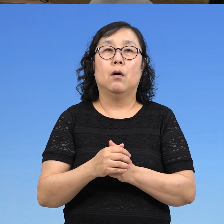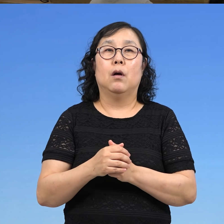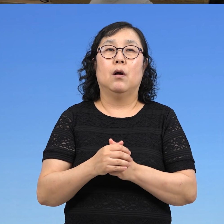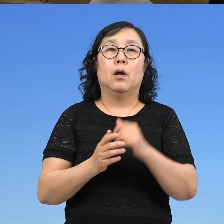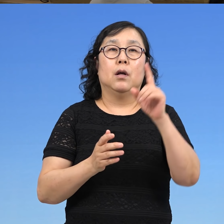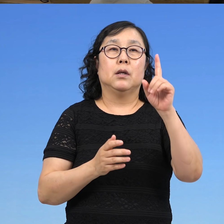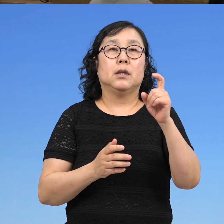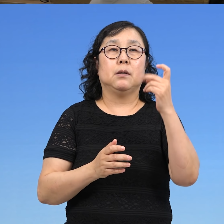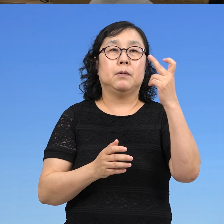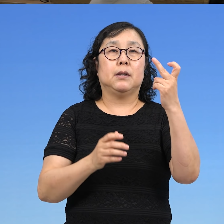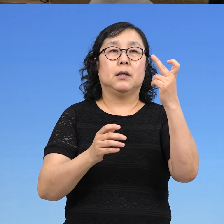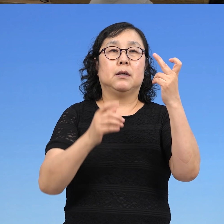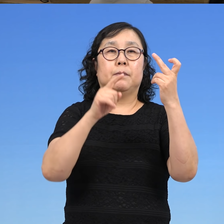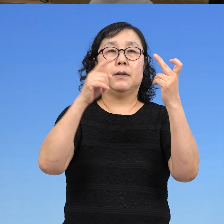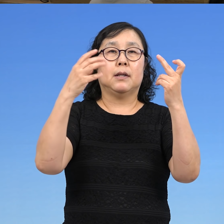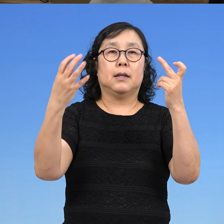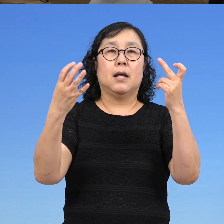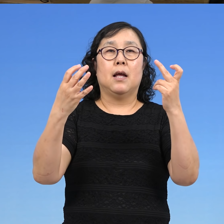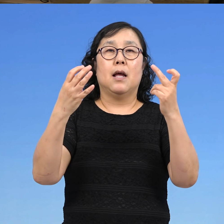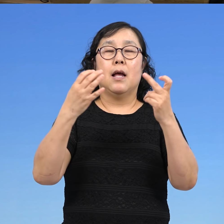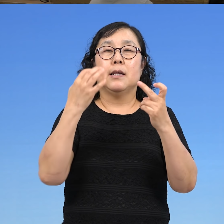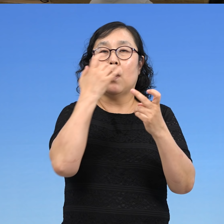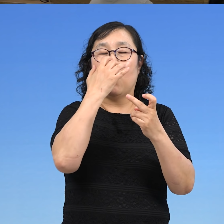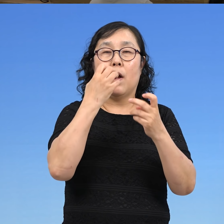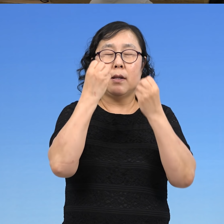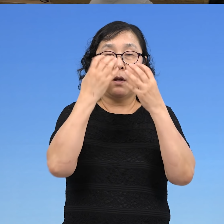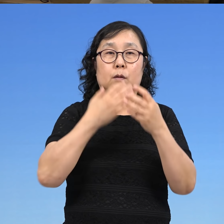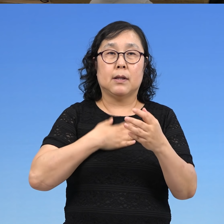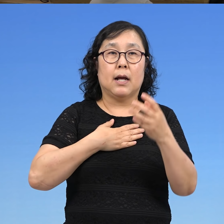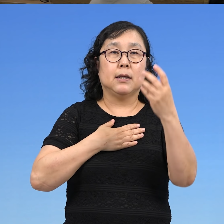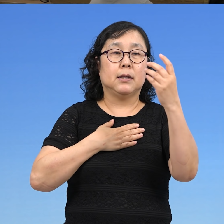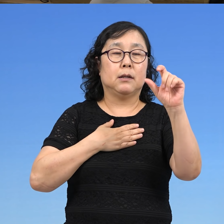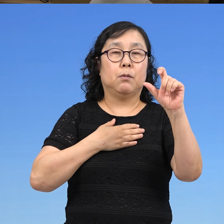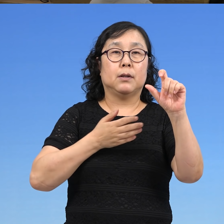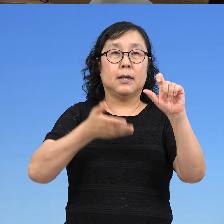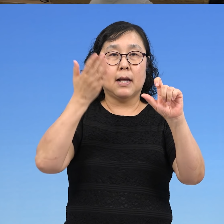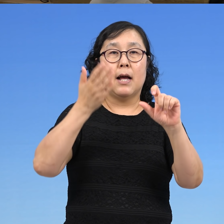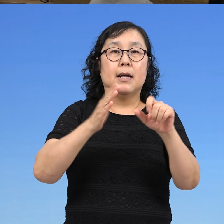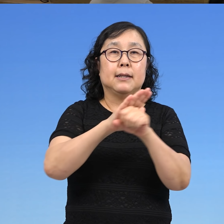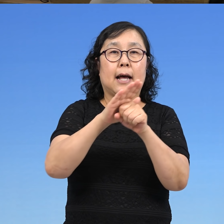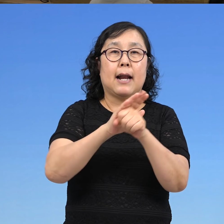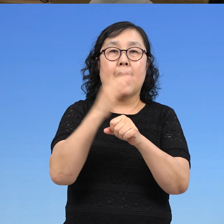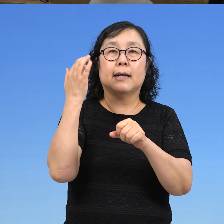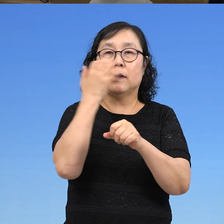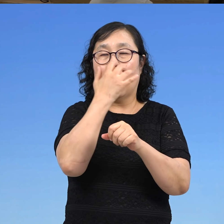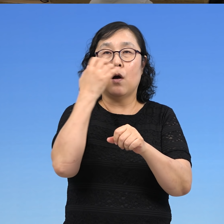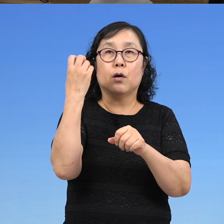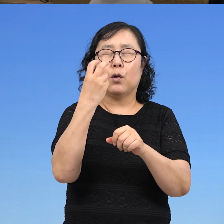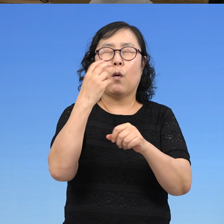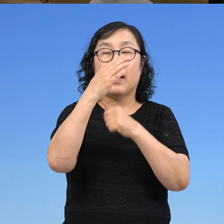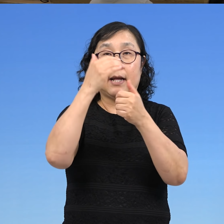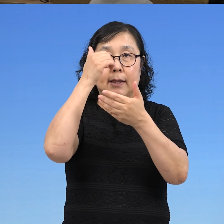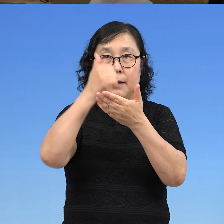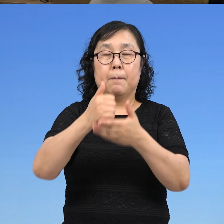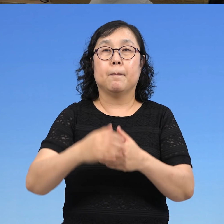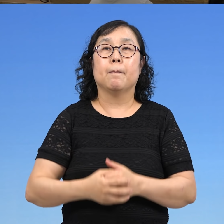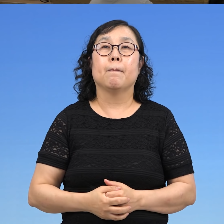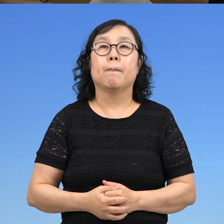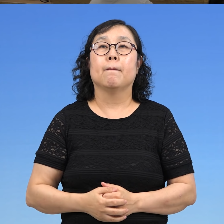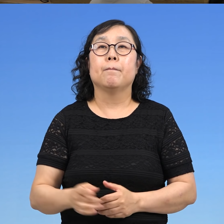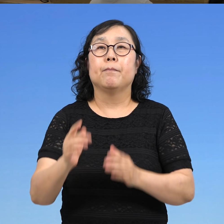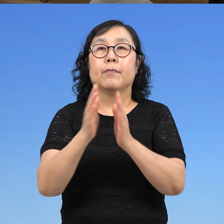변하고 있어요 12세부터 14세 선과 새로운 나 15세 이상 사랑 썽 그리고 하나님